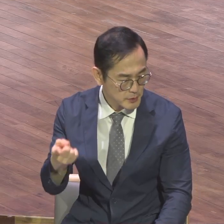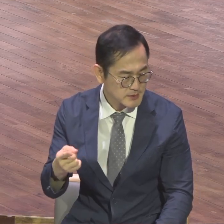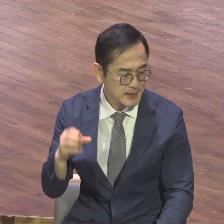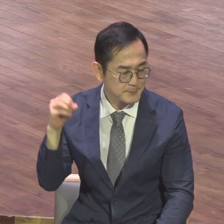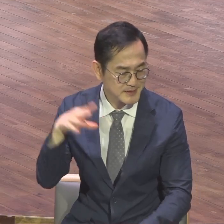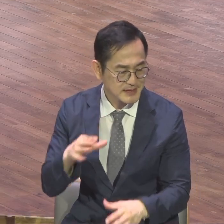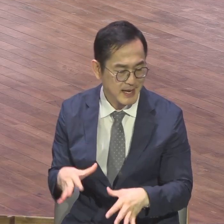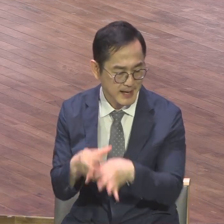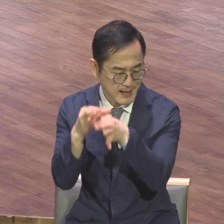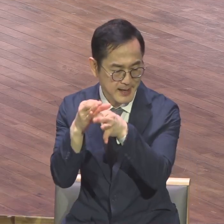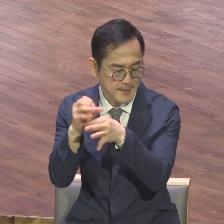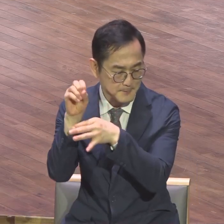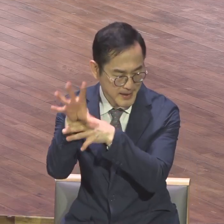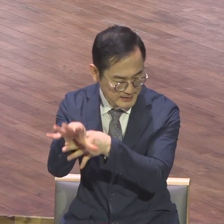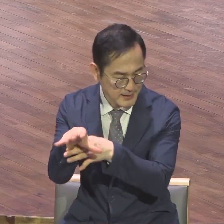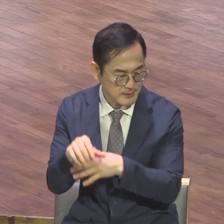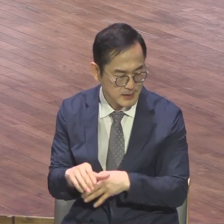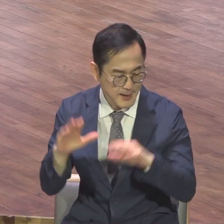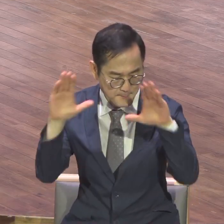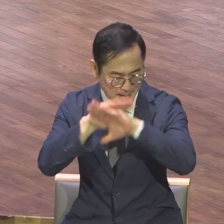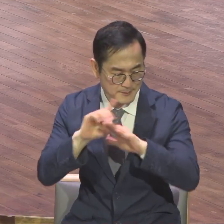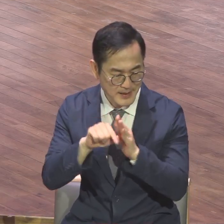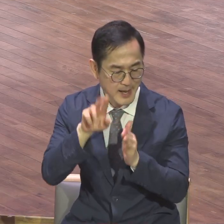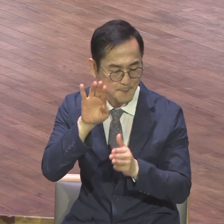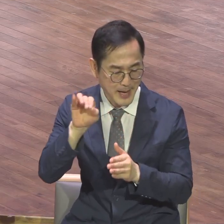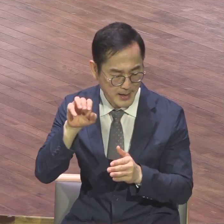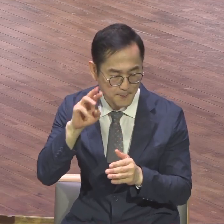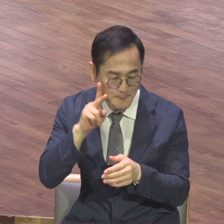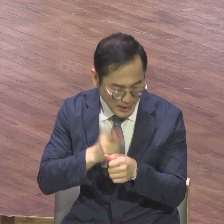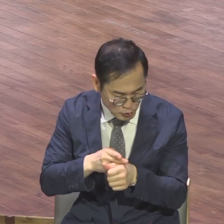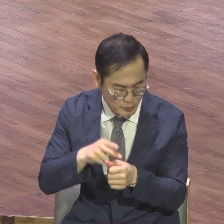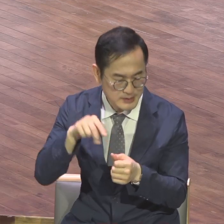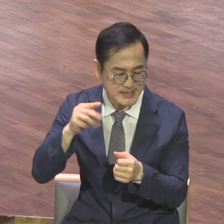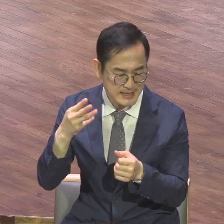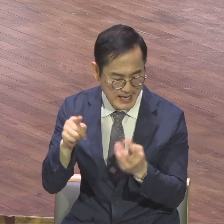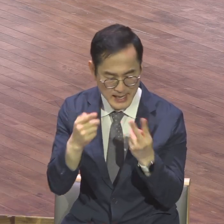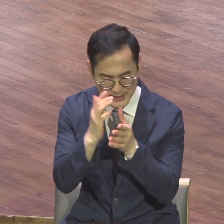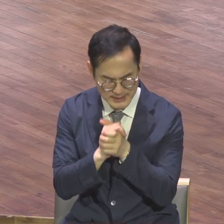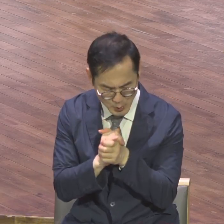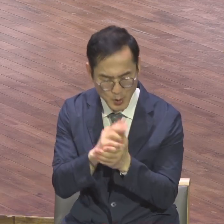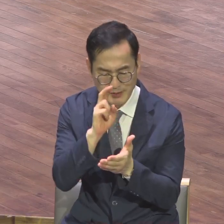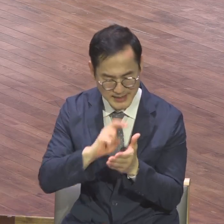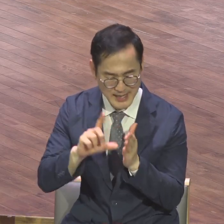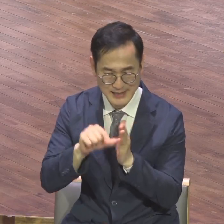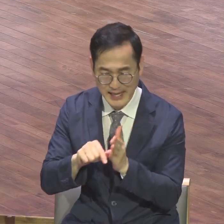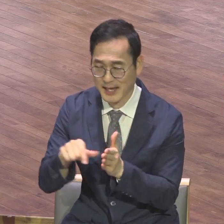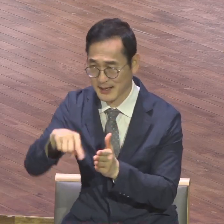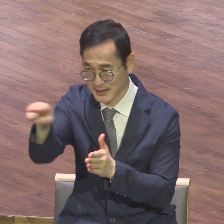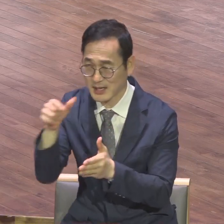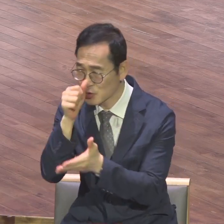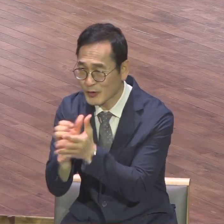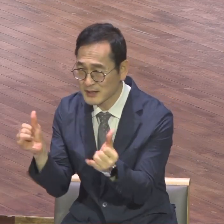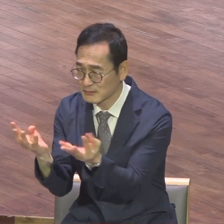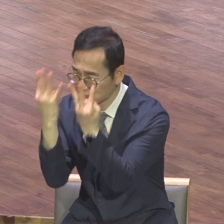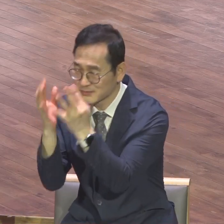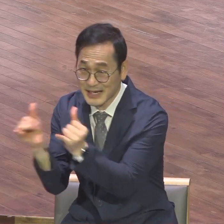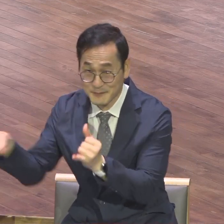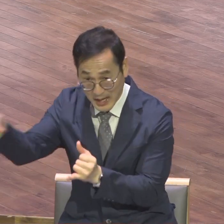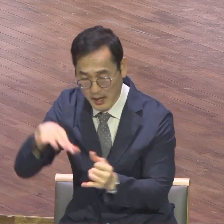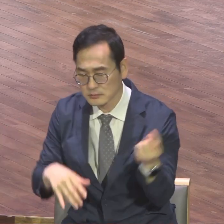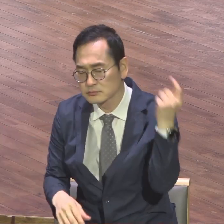한밤중에 바울과 실라가 기도하고 하나님을 찬양하며 죄수들이 듣더라. 자, 죄수들이